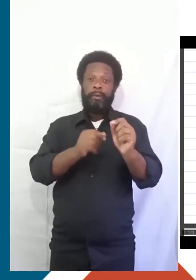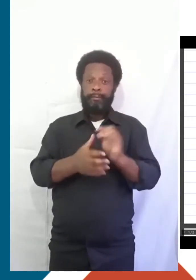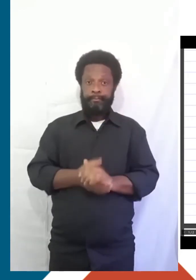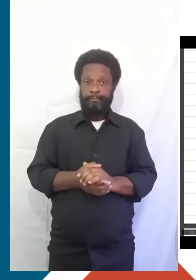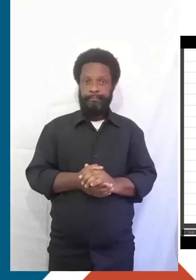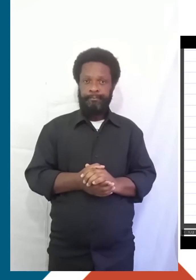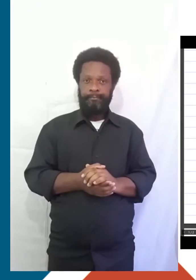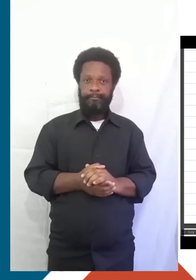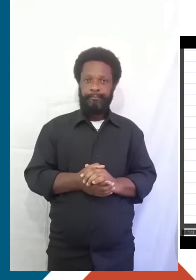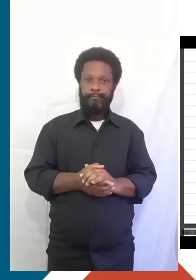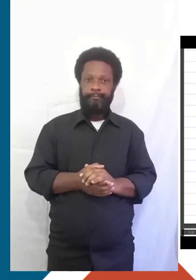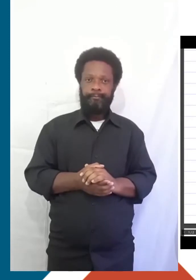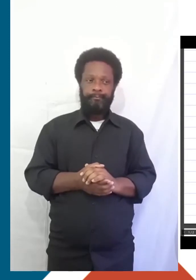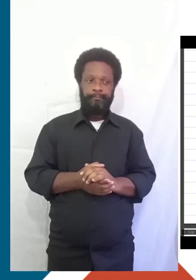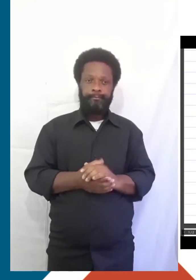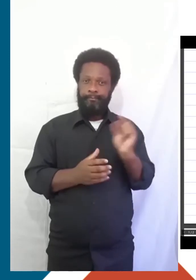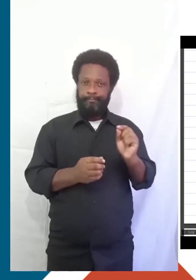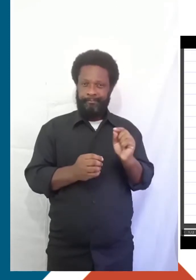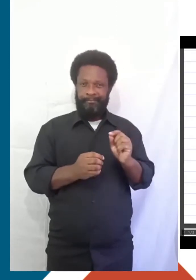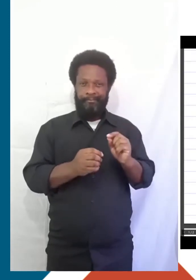acontece agora?